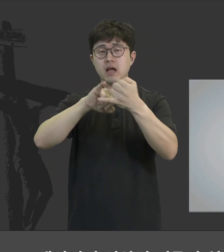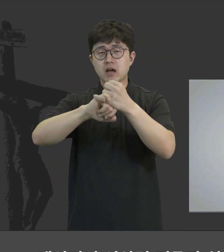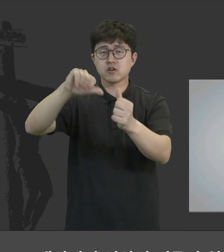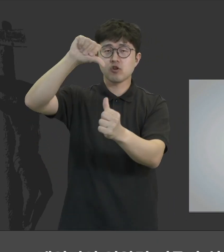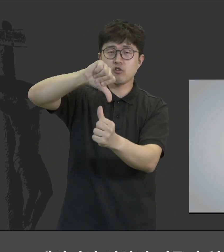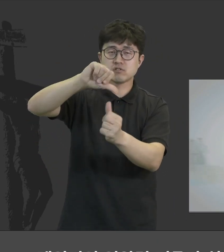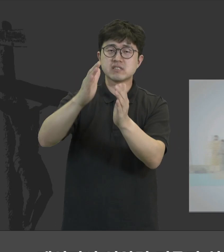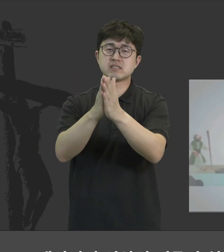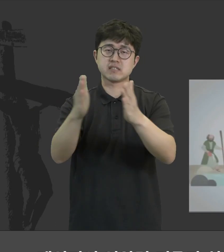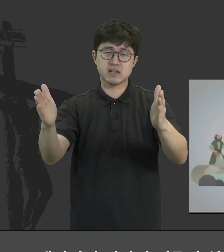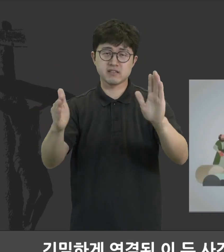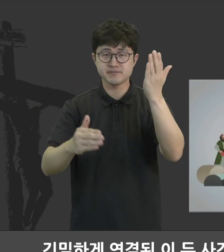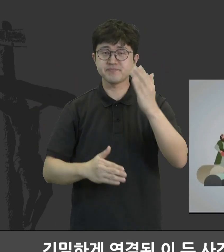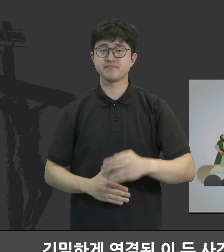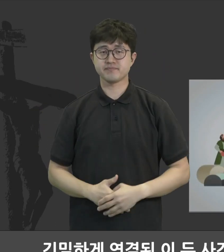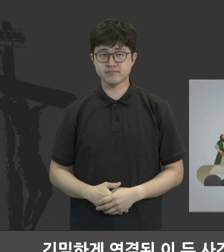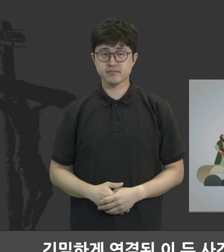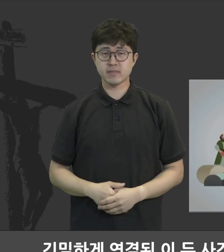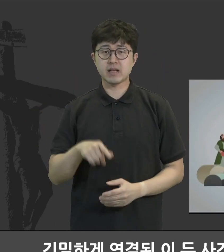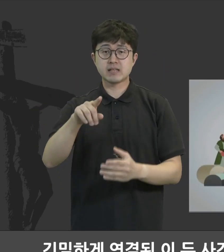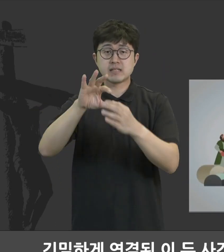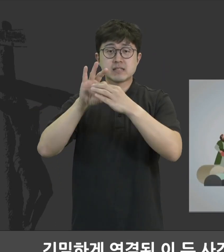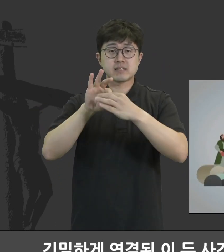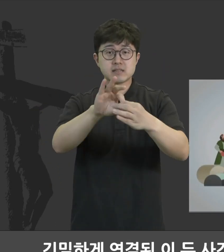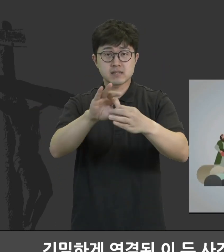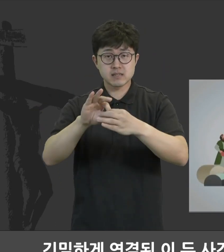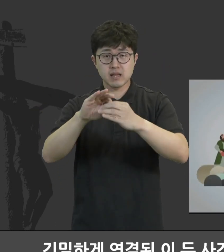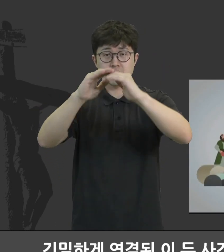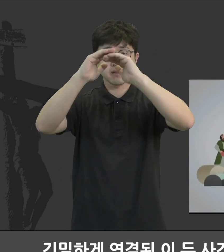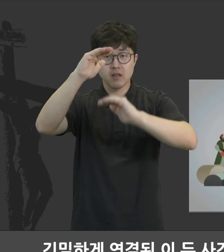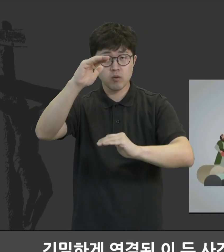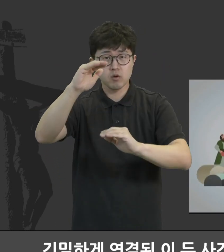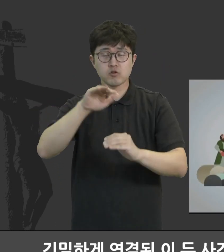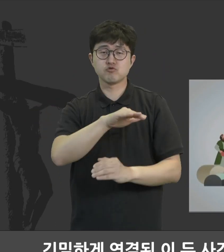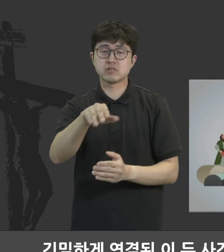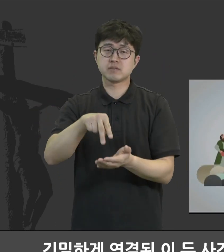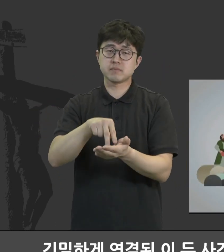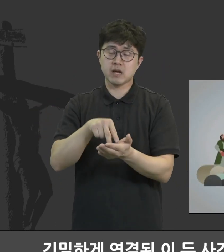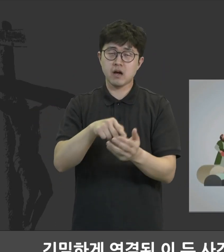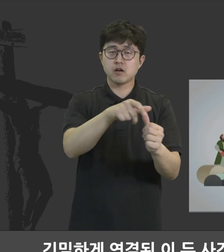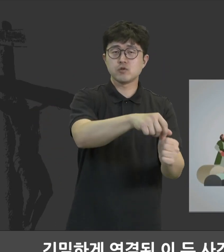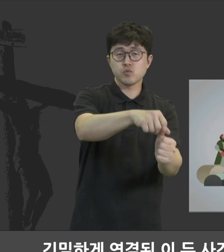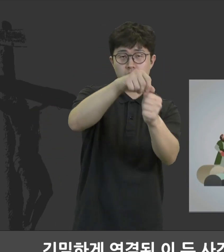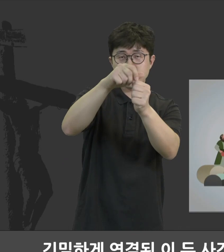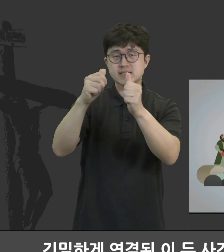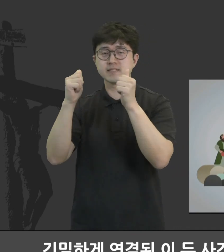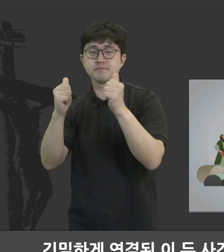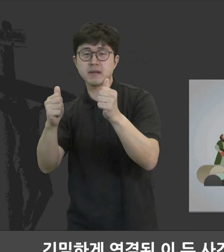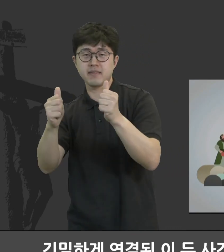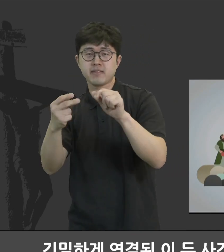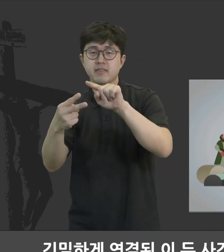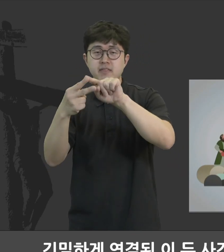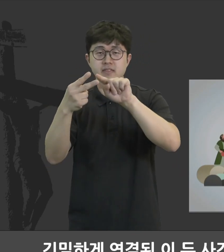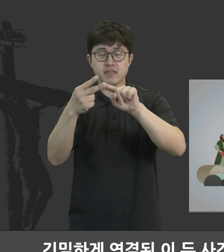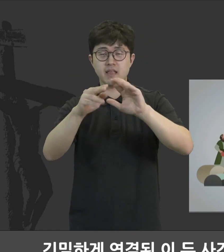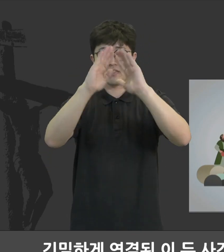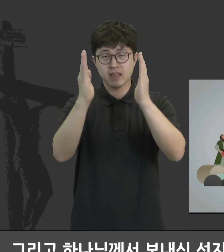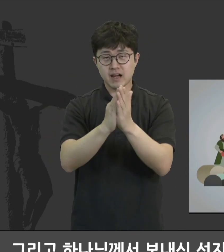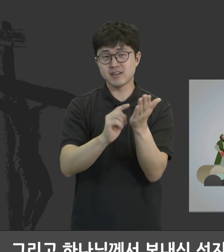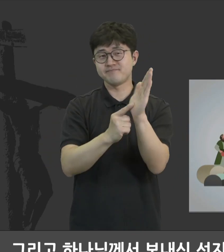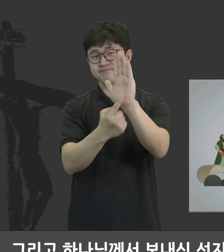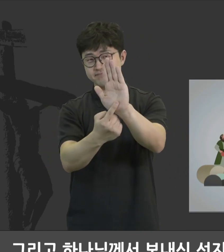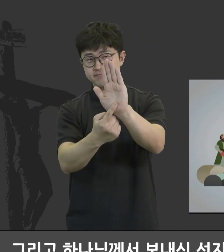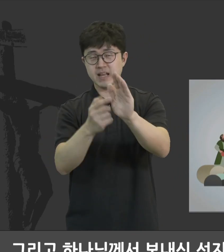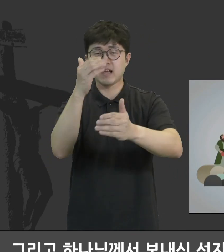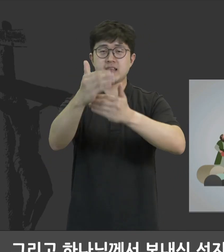것입니다. 긴밀하게 연결된 이 두 사건은 우리에게 구원과 심판을 모두 보여줍니다.